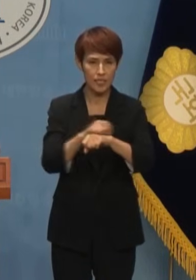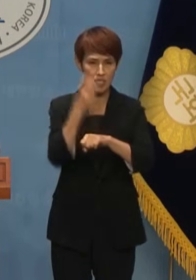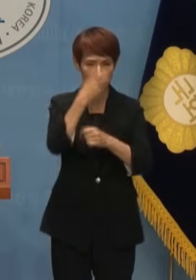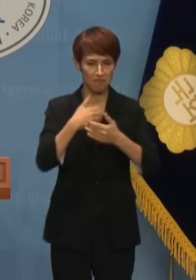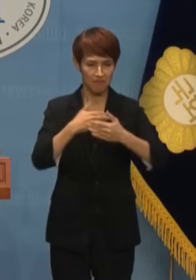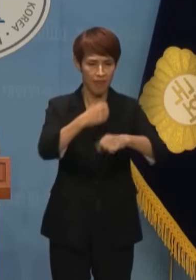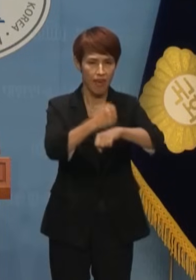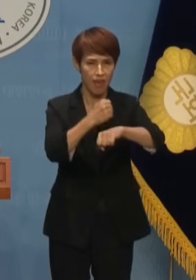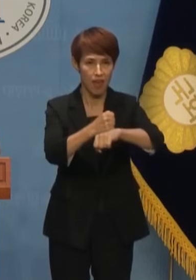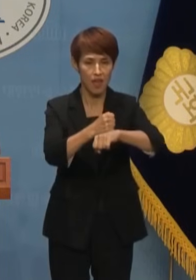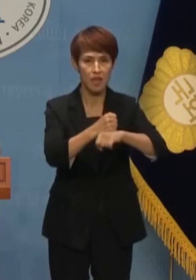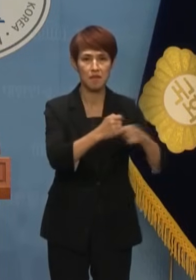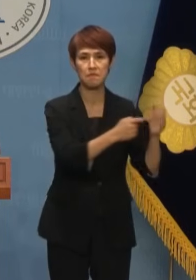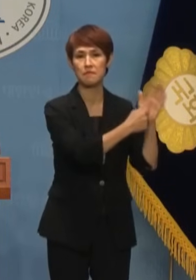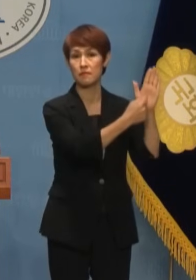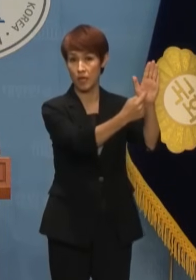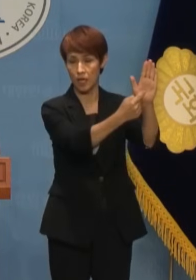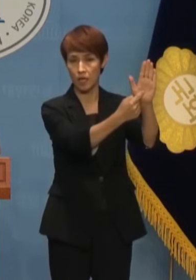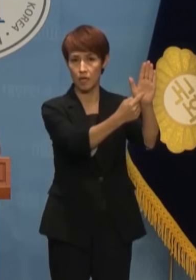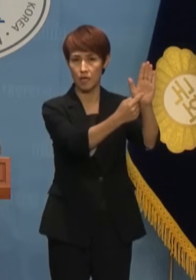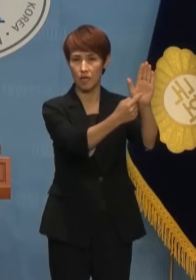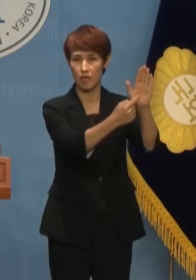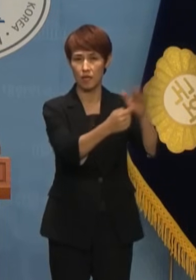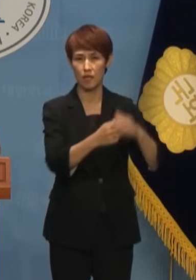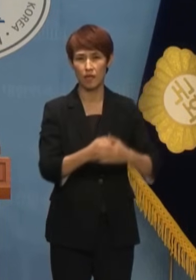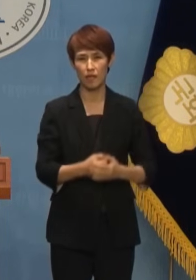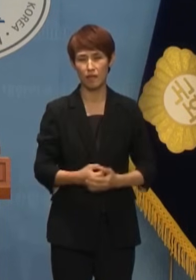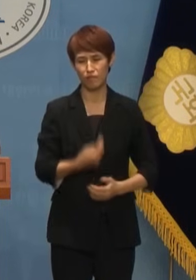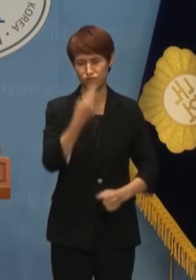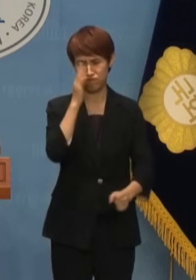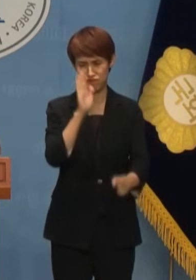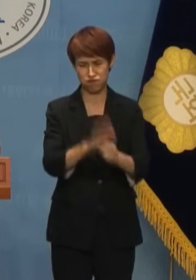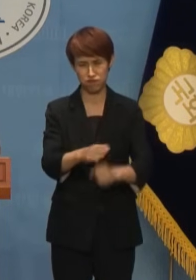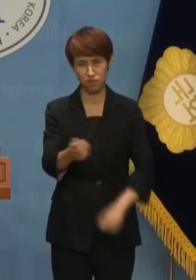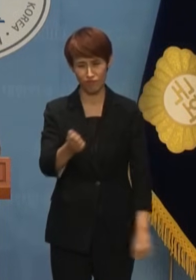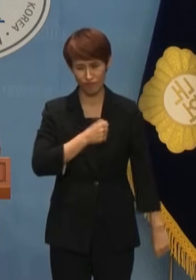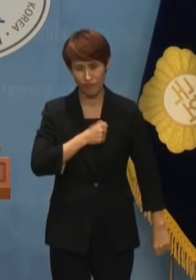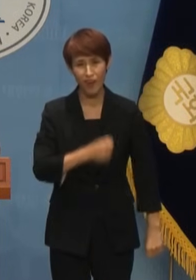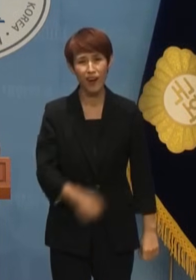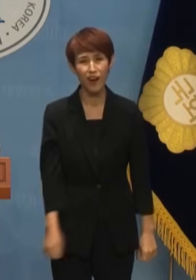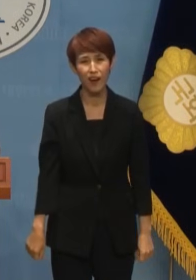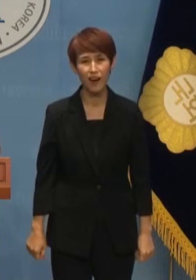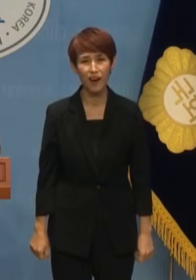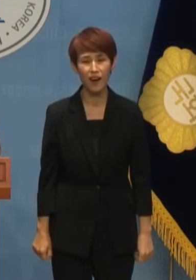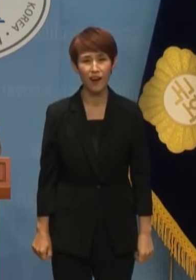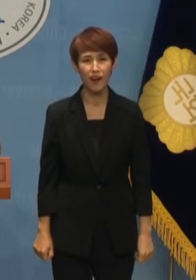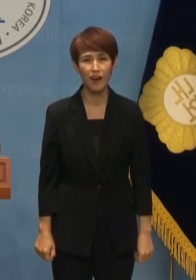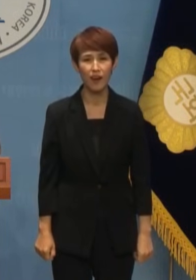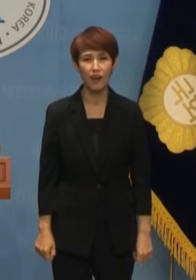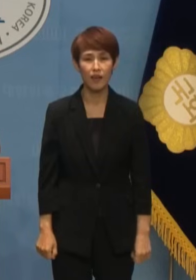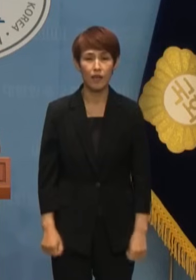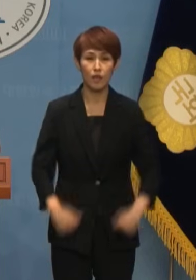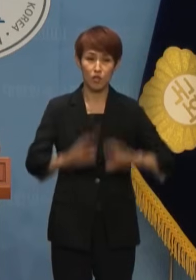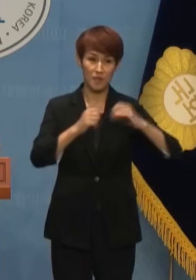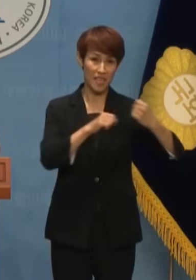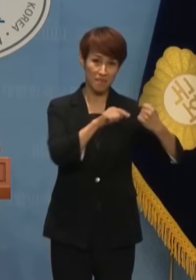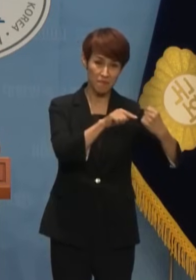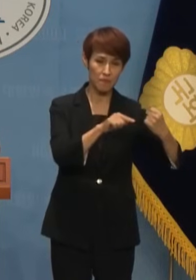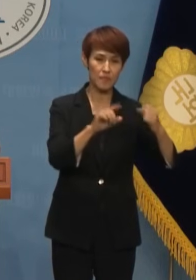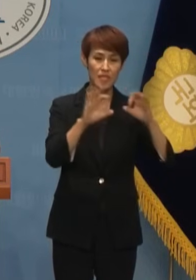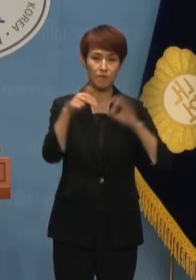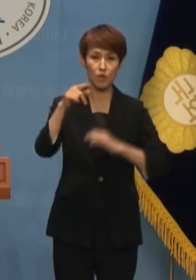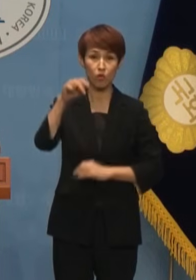검토를 공식화했습니다. 속된 말로 기가 막히고 코가 막힙니다. 국민의힘은 김정숙